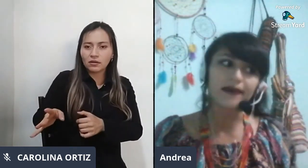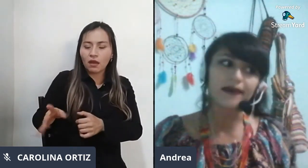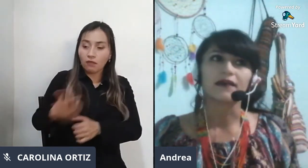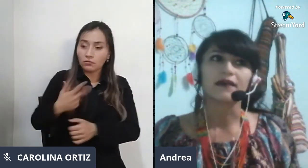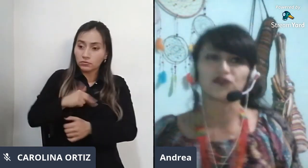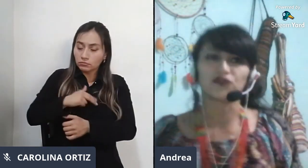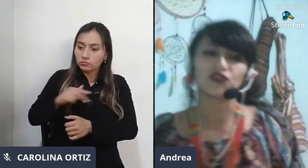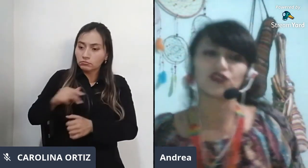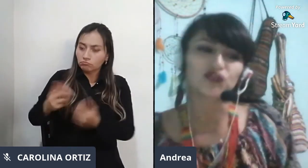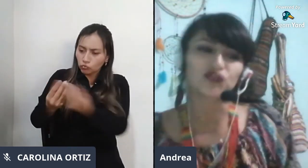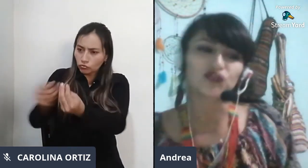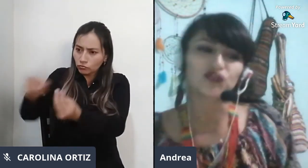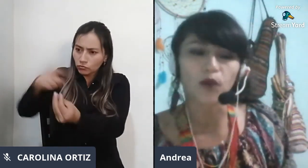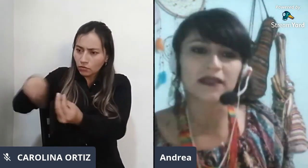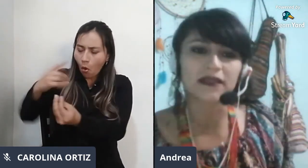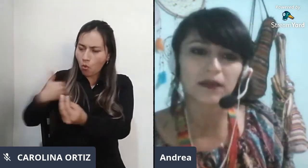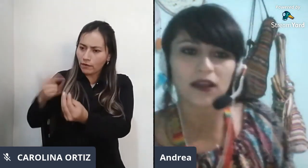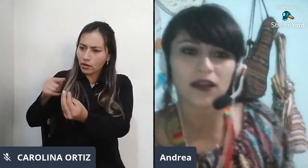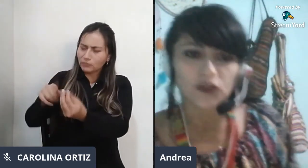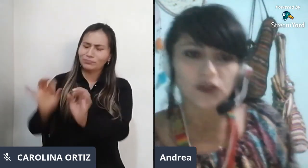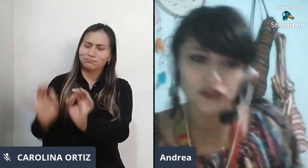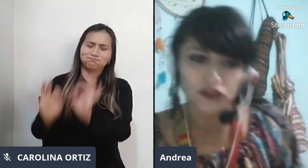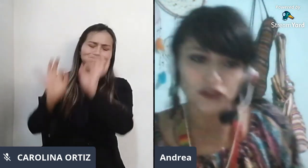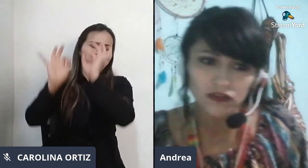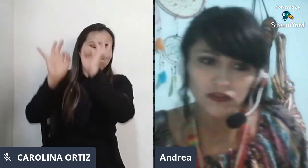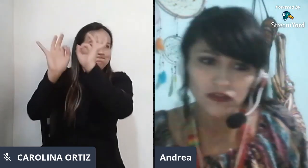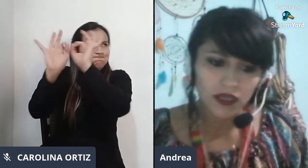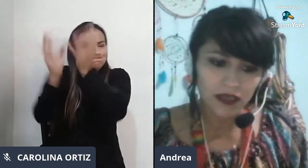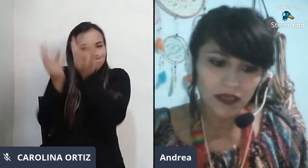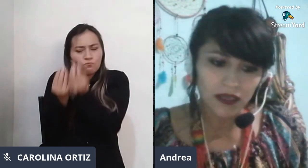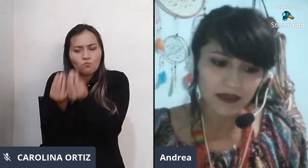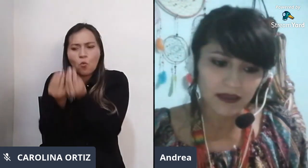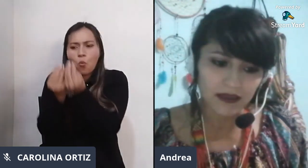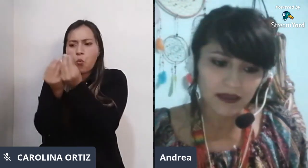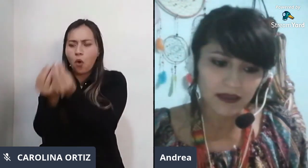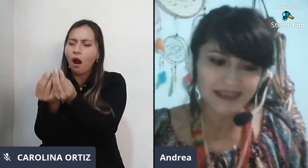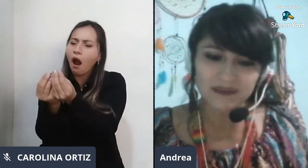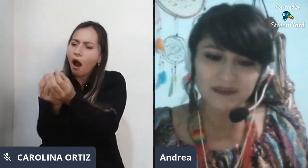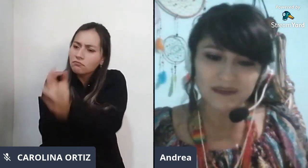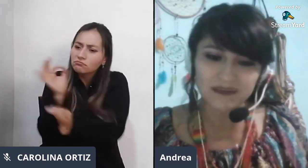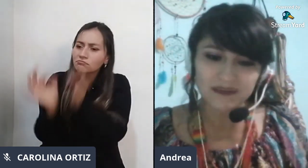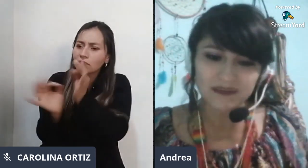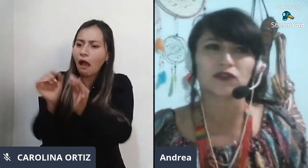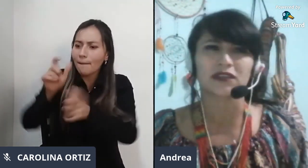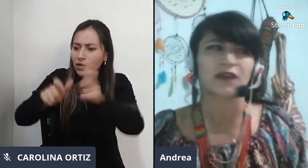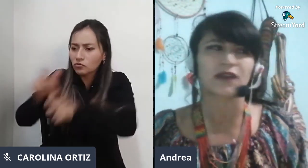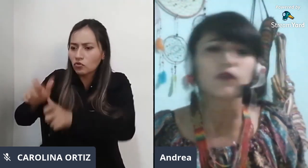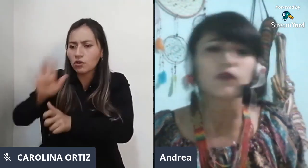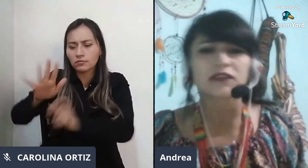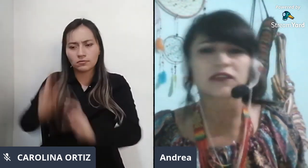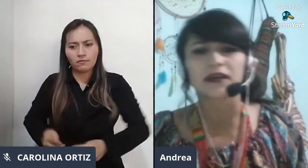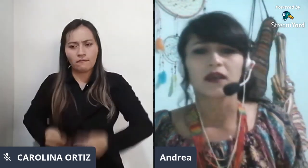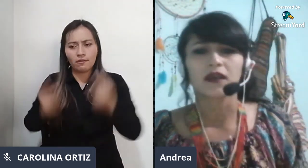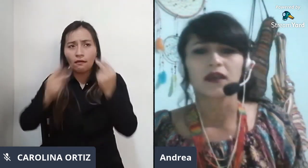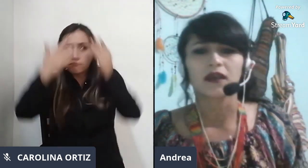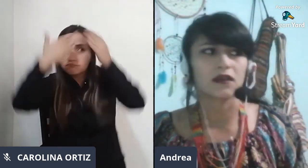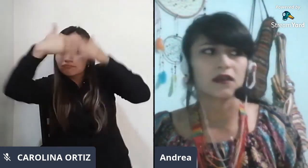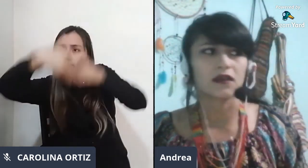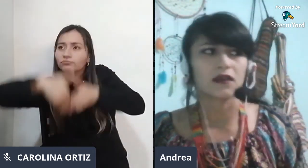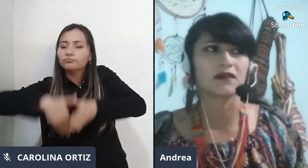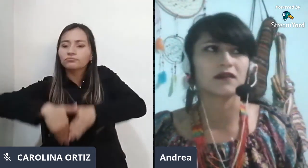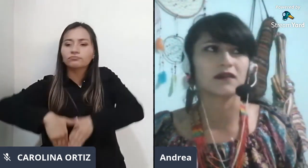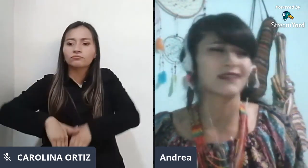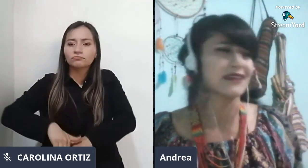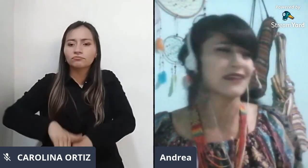nosotros son completamente valiosos. Estas vidas de las personas que están ocultas detrás de